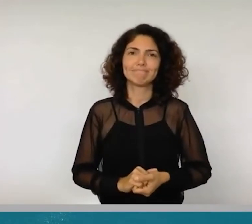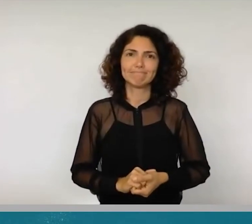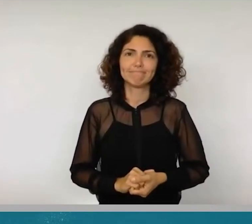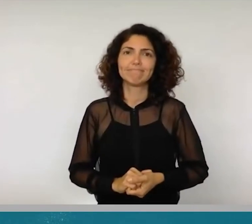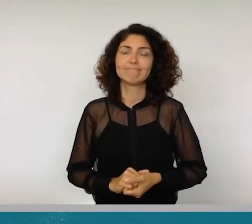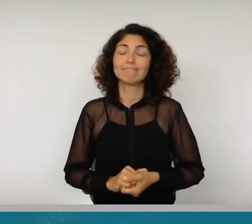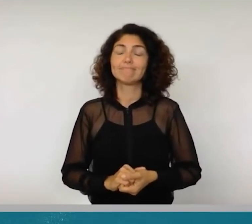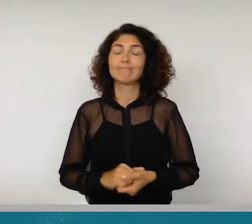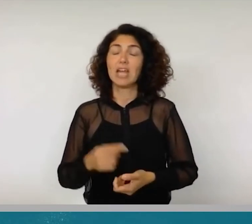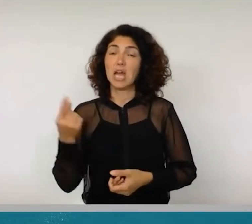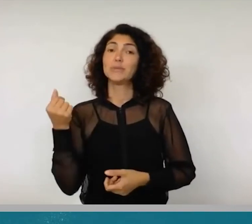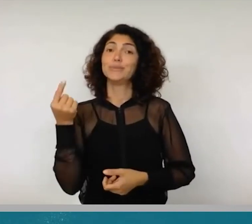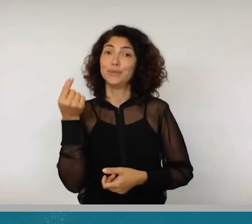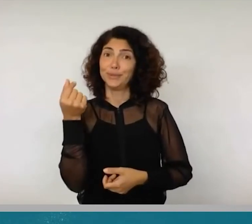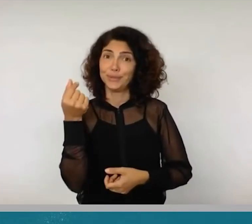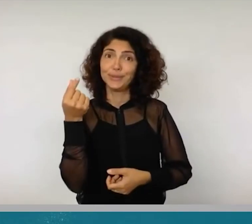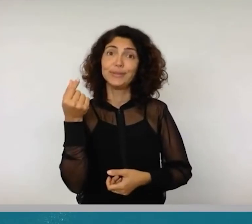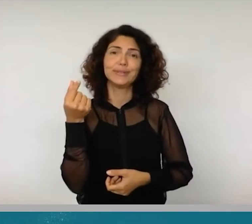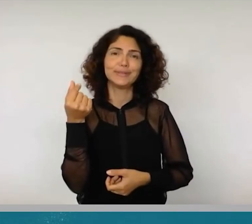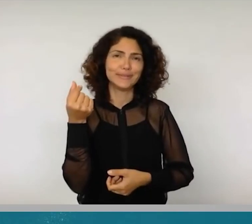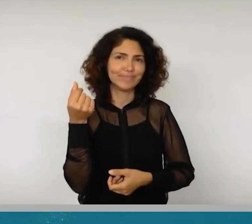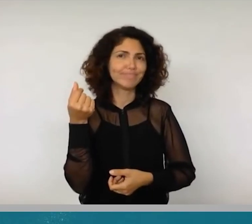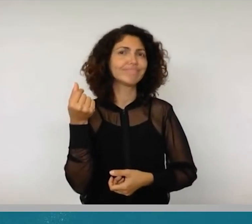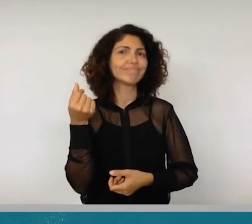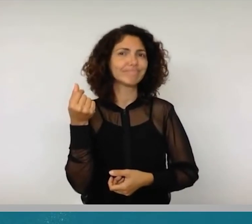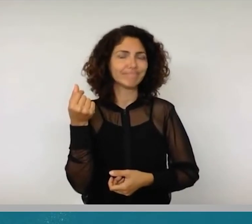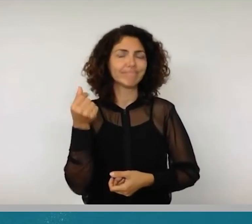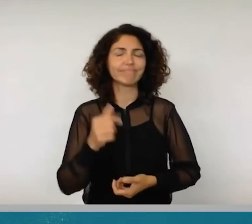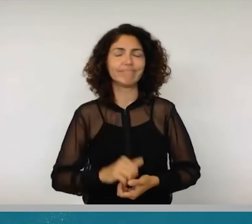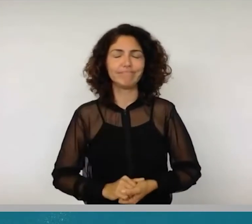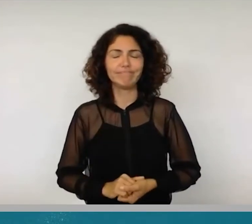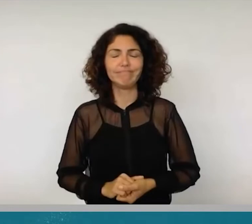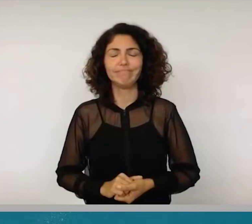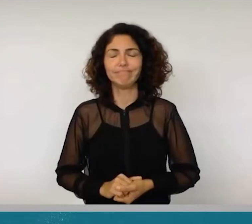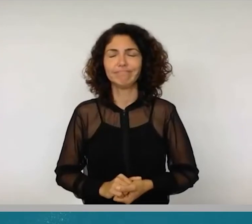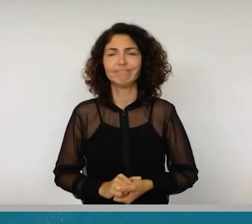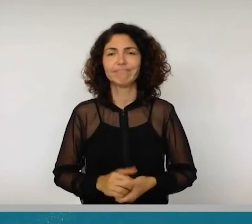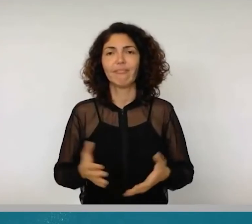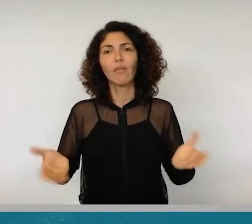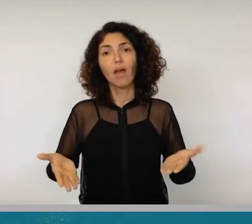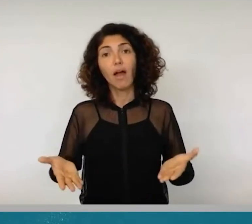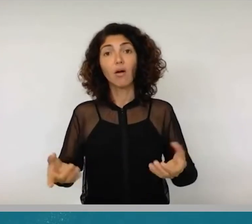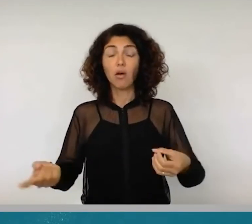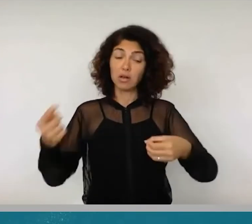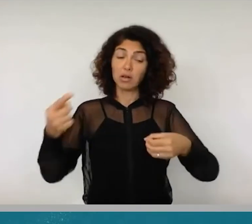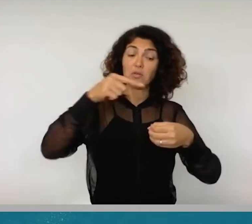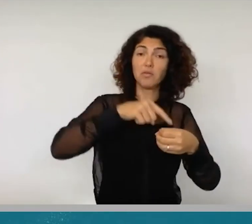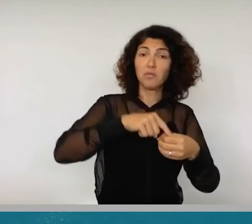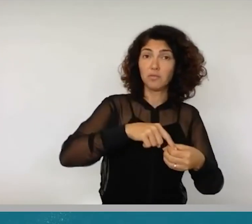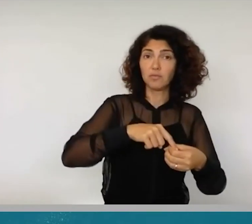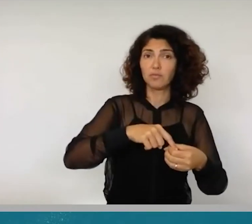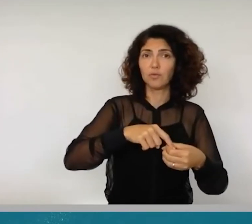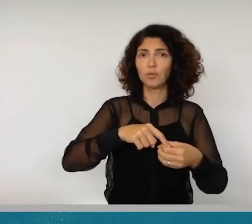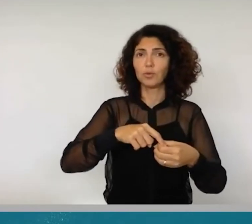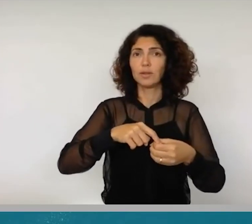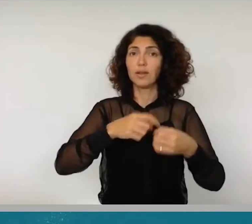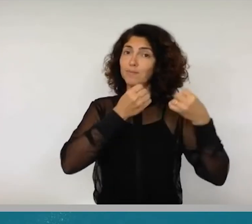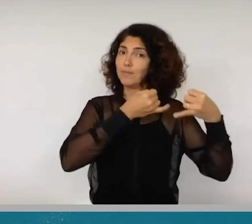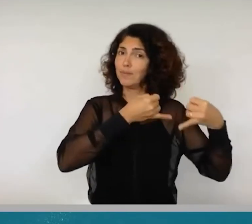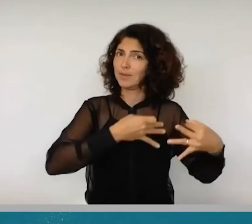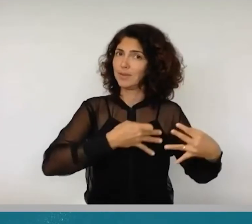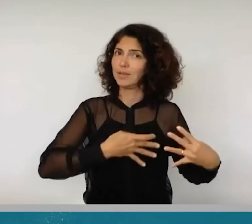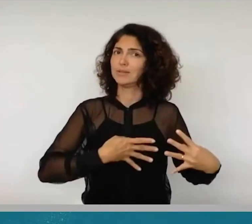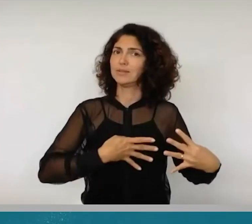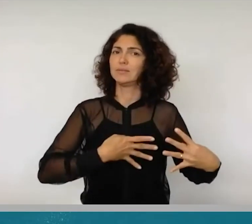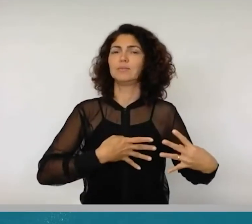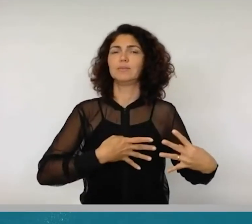dinheiro. Ó Senhor, preciso correr aqui. Vamos lá, vamos voltar. Eu tenho mais coisa aqui para falar, né? Mas eu não vou